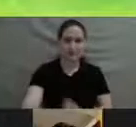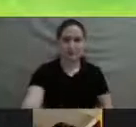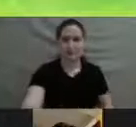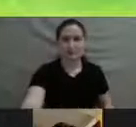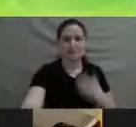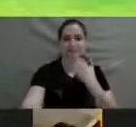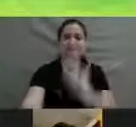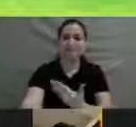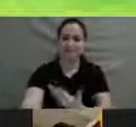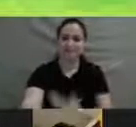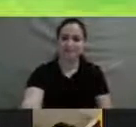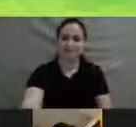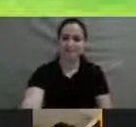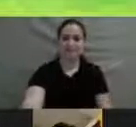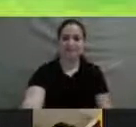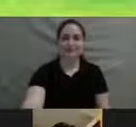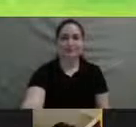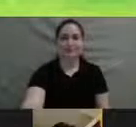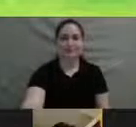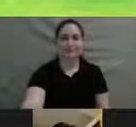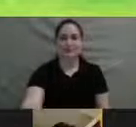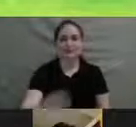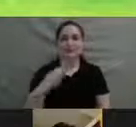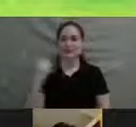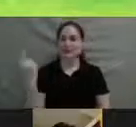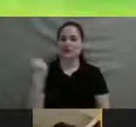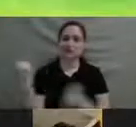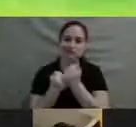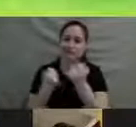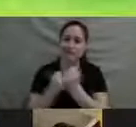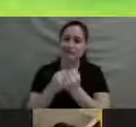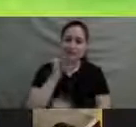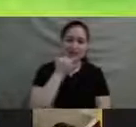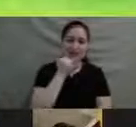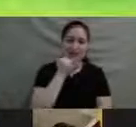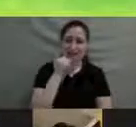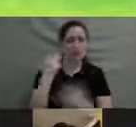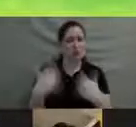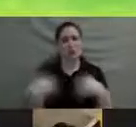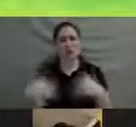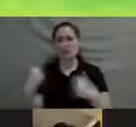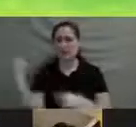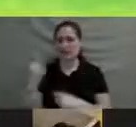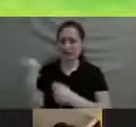Muchas gracias por su apoyo moral. A Janet Francisco, que siempre está ahí.